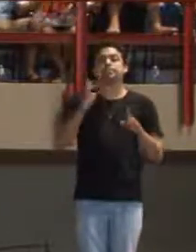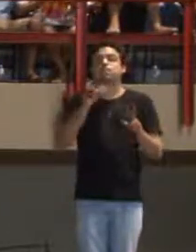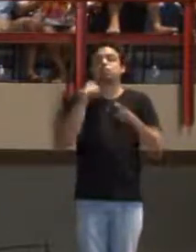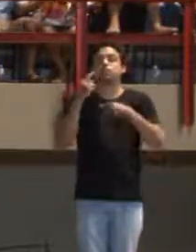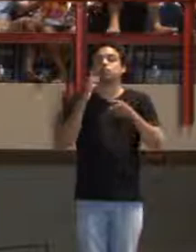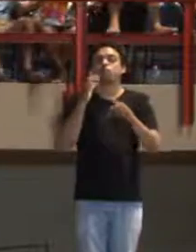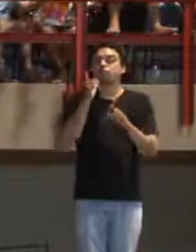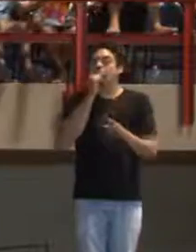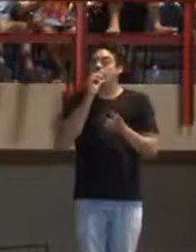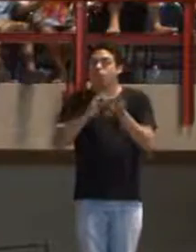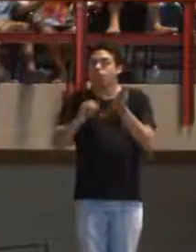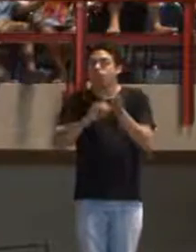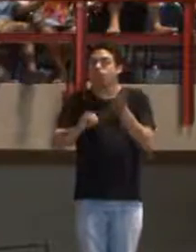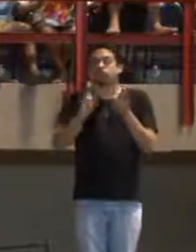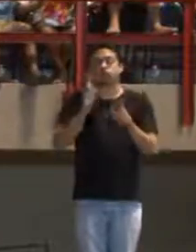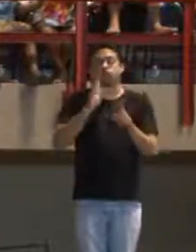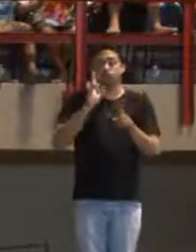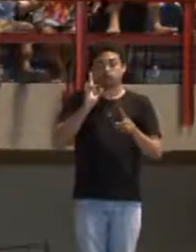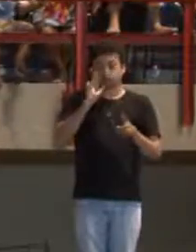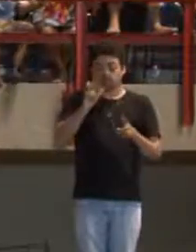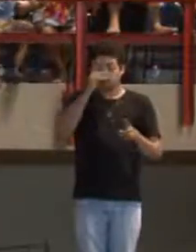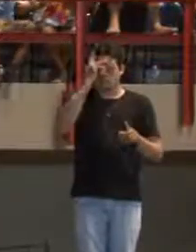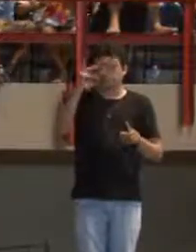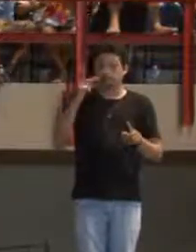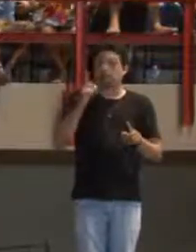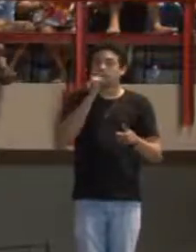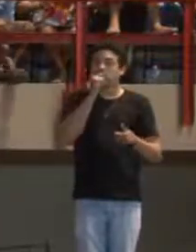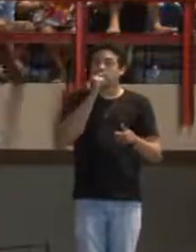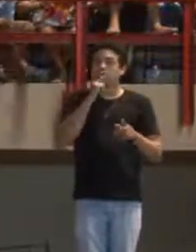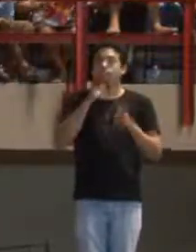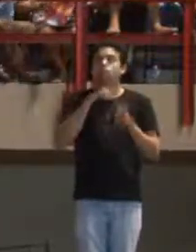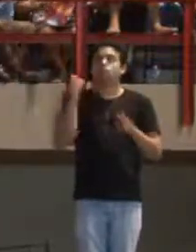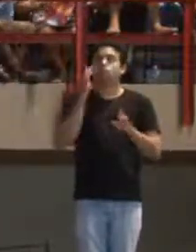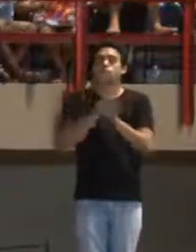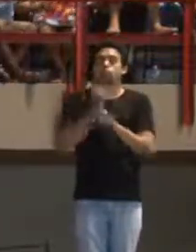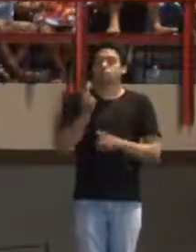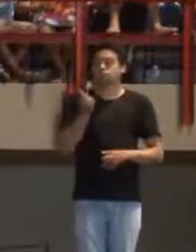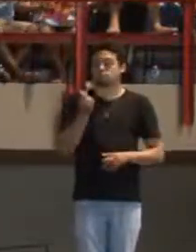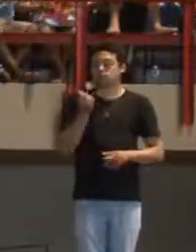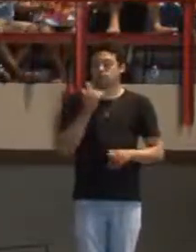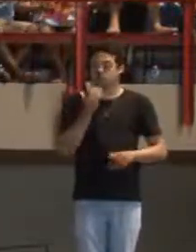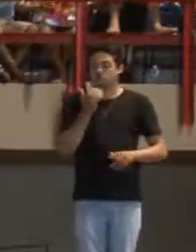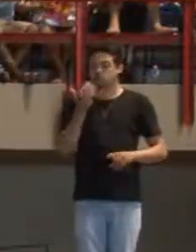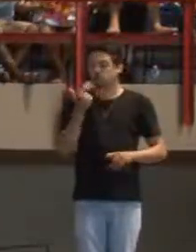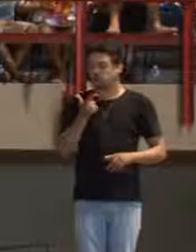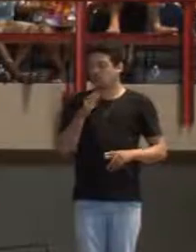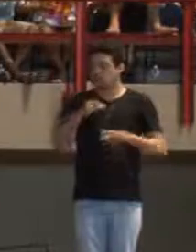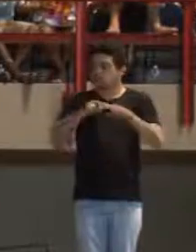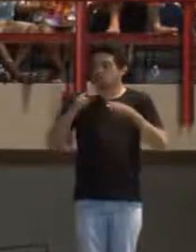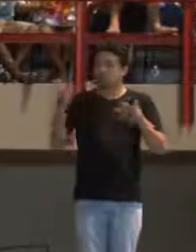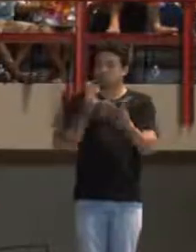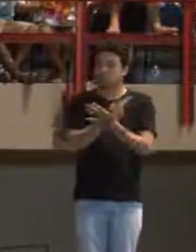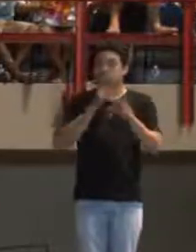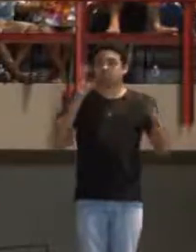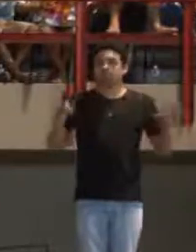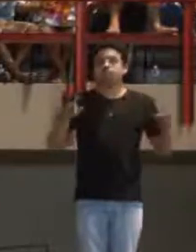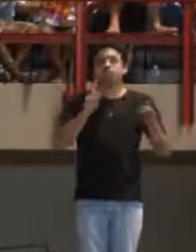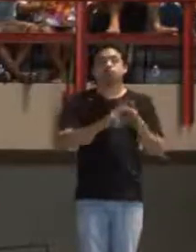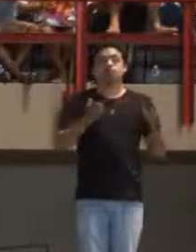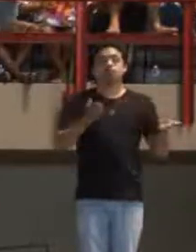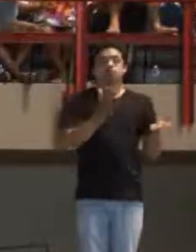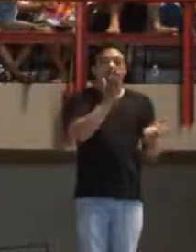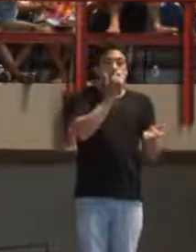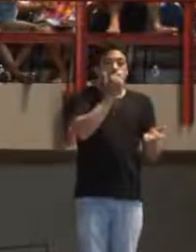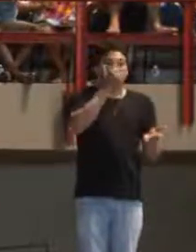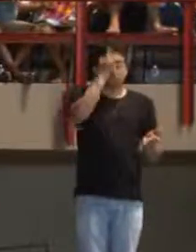falta de água. Vai ter gente morrendo de sede por falta de grana para comprar água. É o que acontece com os alimentos hoje.